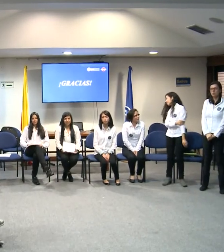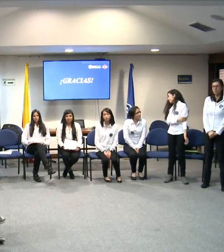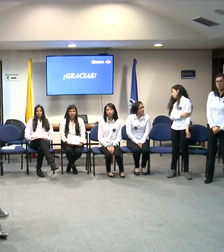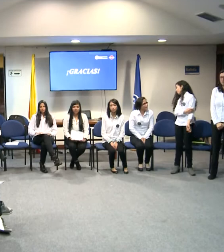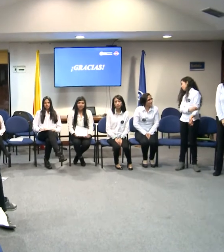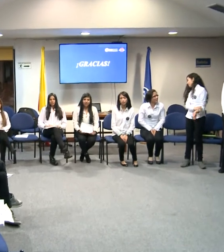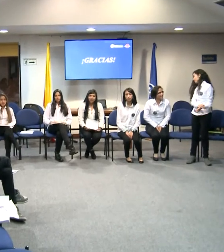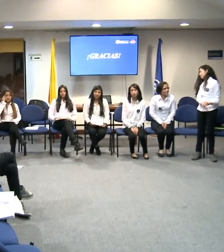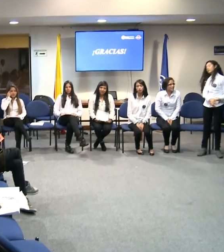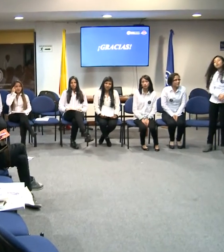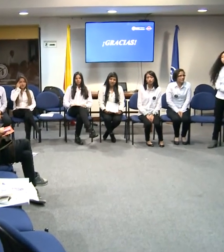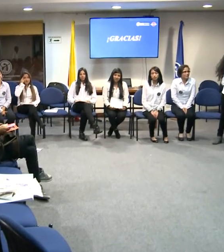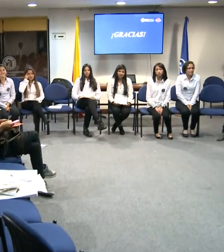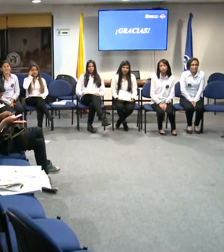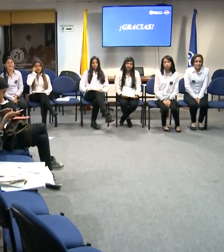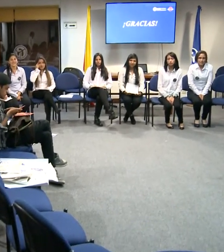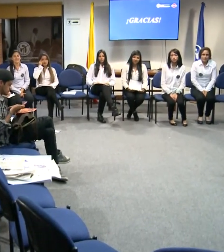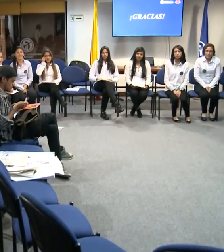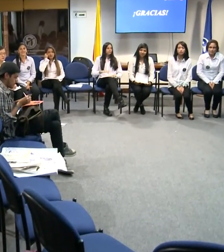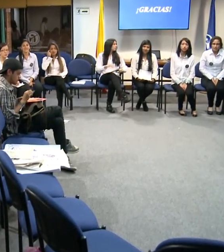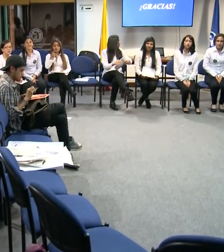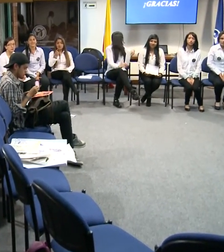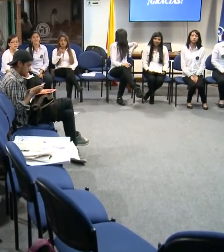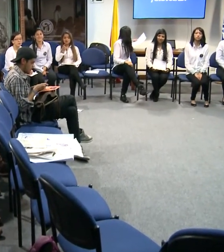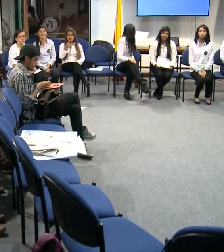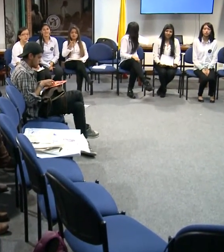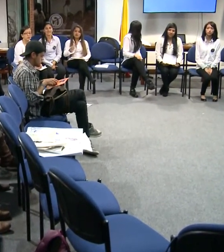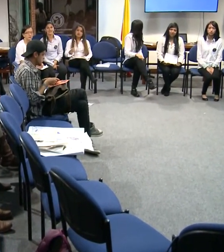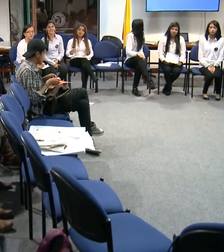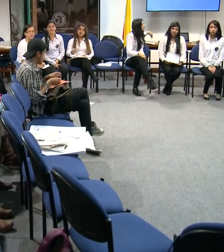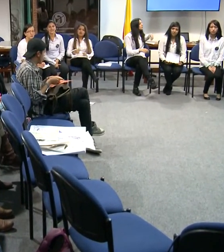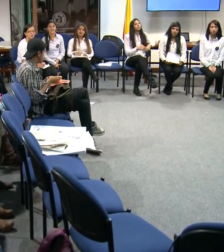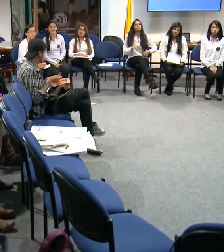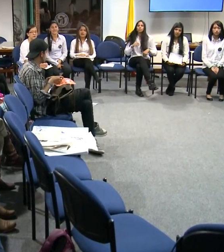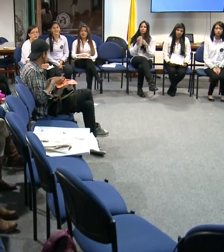transitado todo este tiempo con tantas personas.